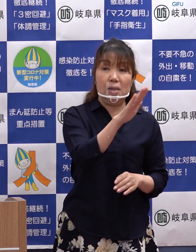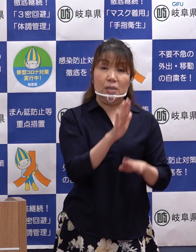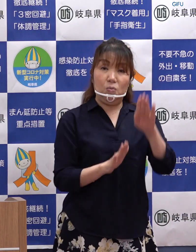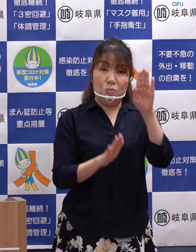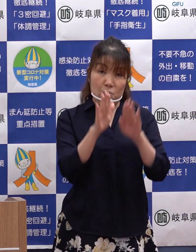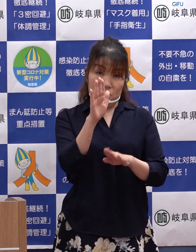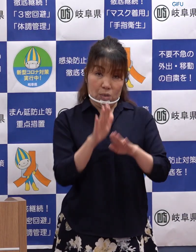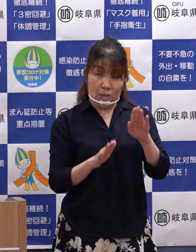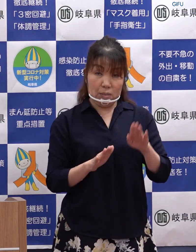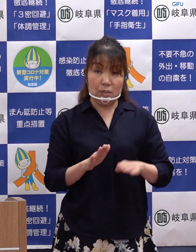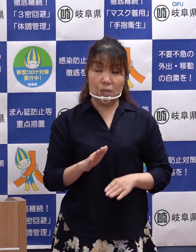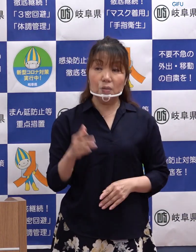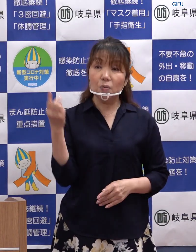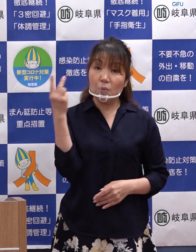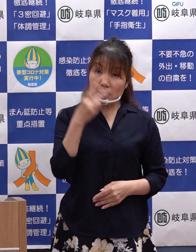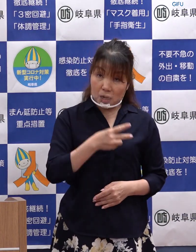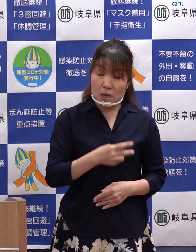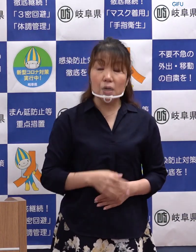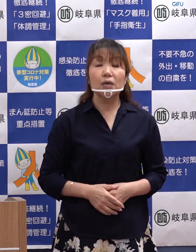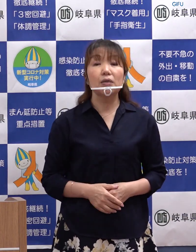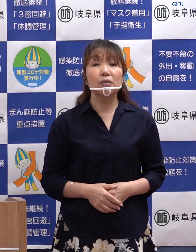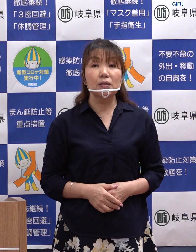になってきているということで、かつまだ、